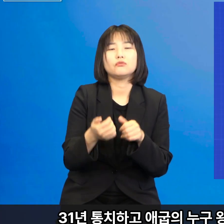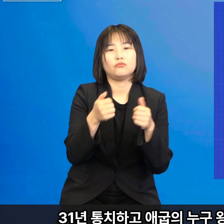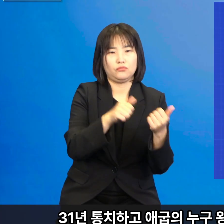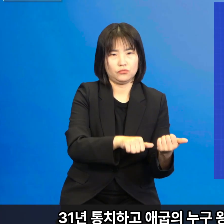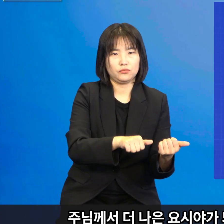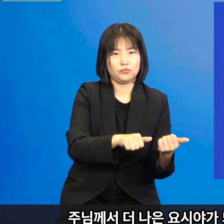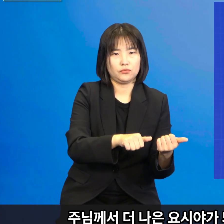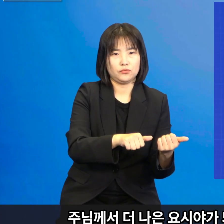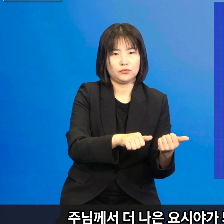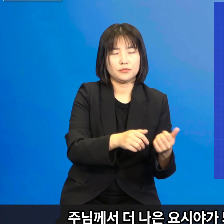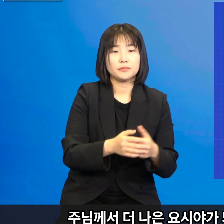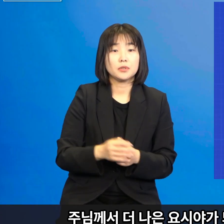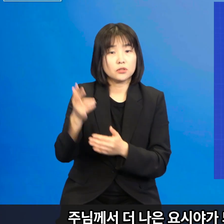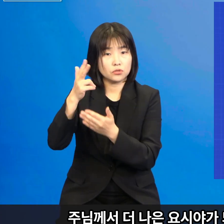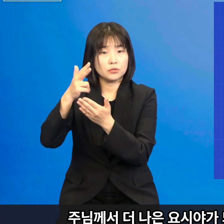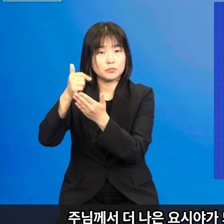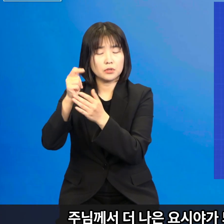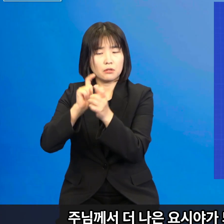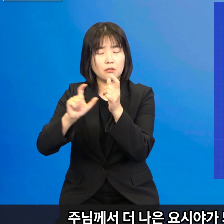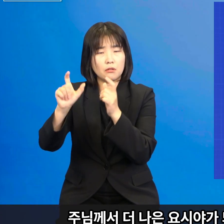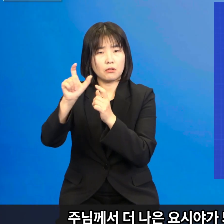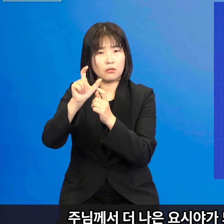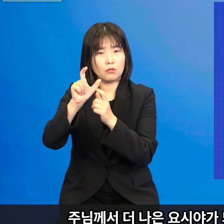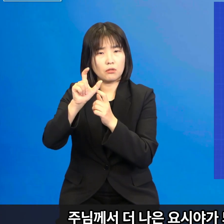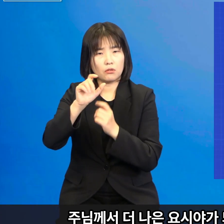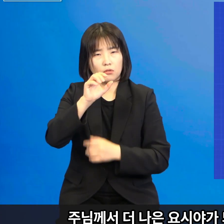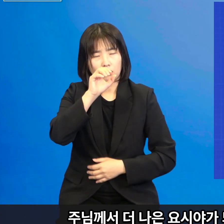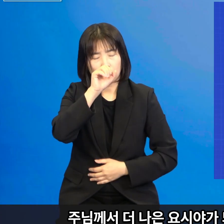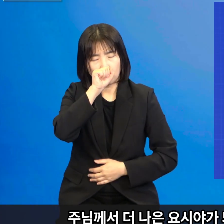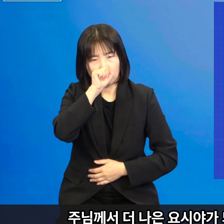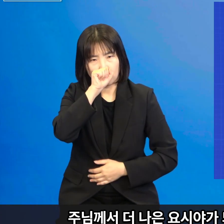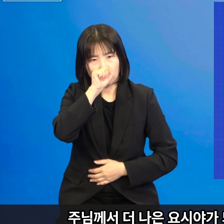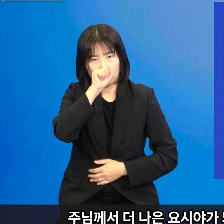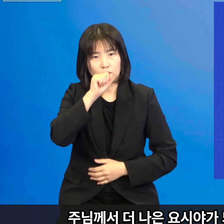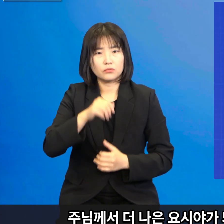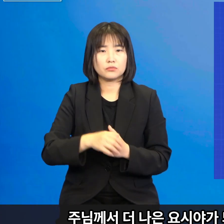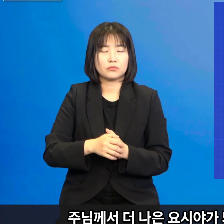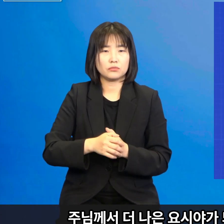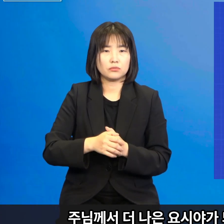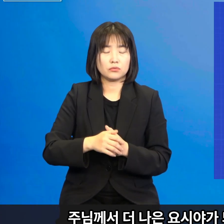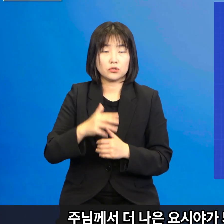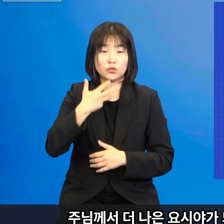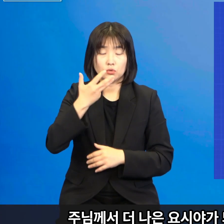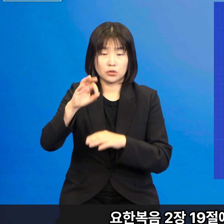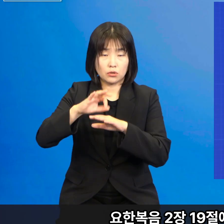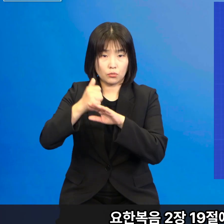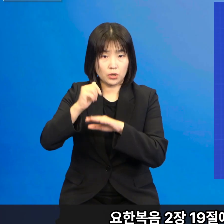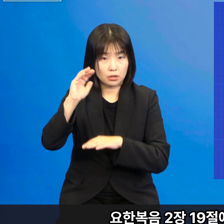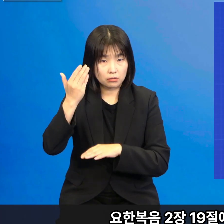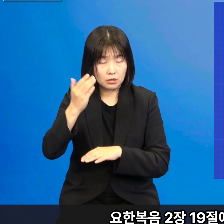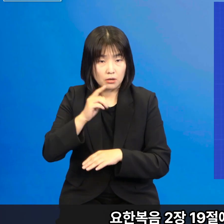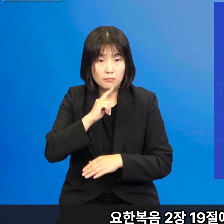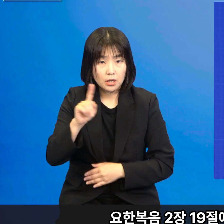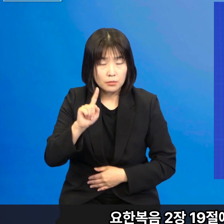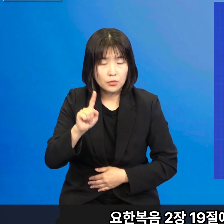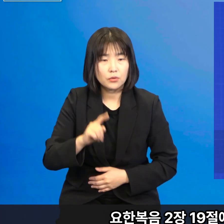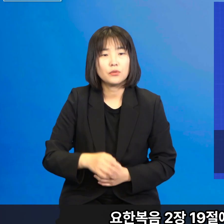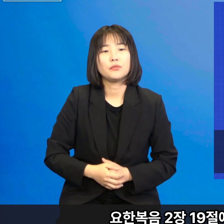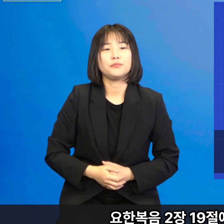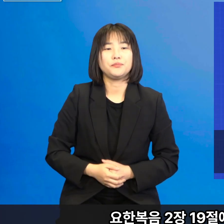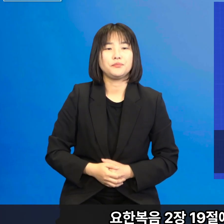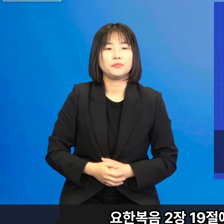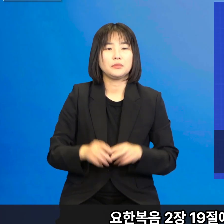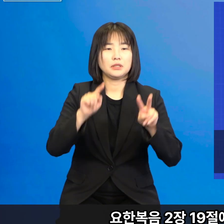되는데, 주님께서 더 나은 요시아가 되어서 이런 말씀을 하셨어요. 요한복음 2장